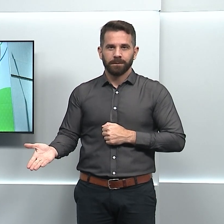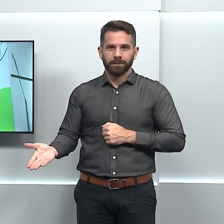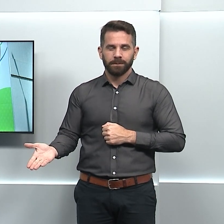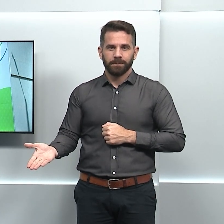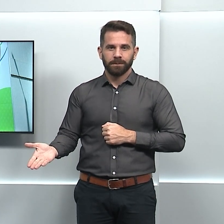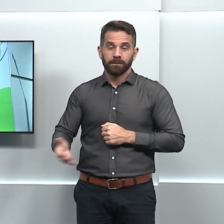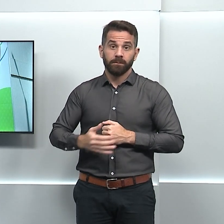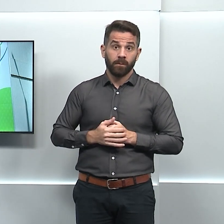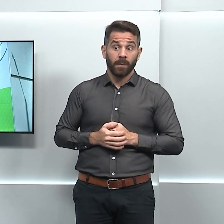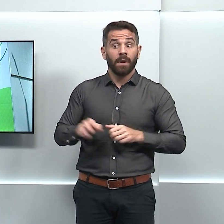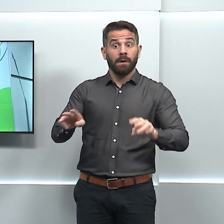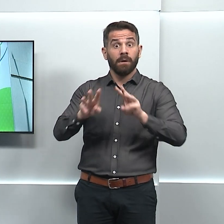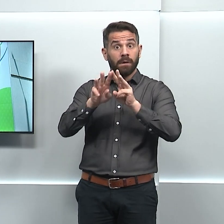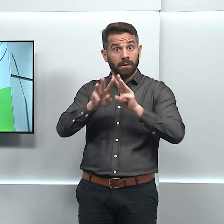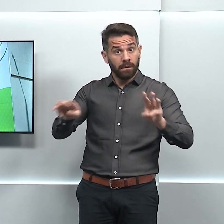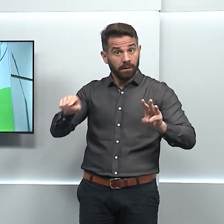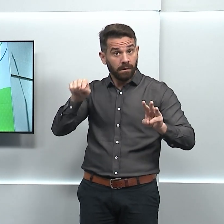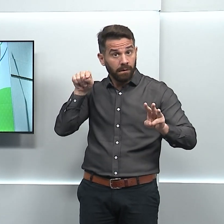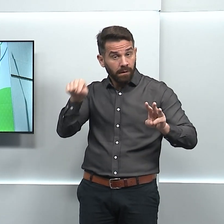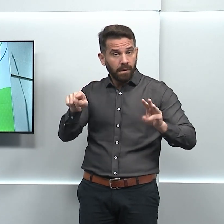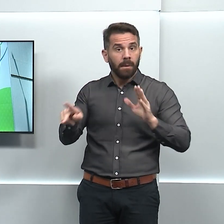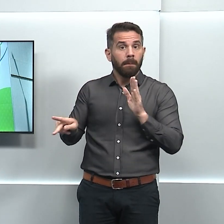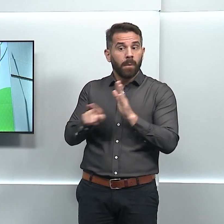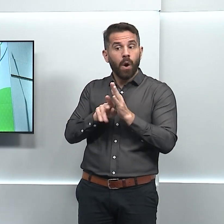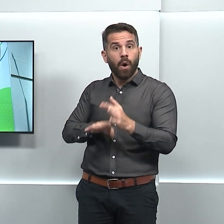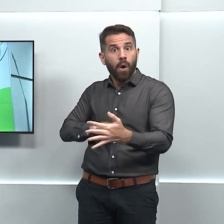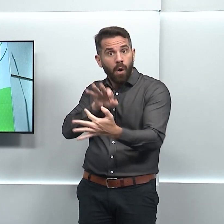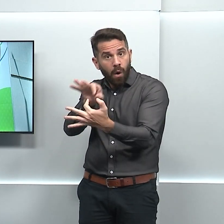efg.org.br. Lá,